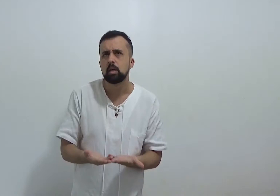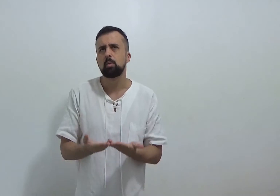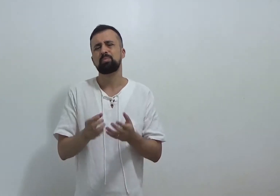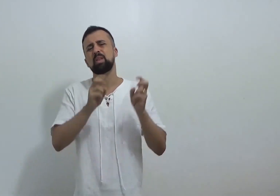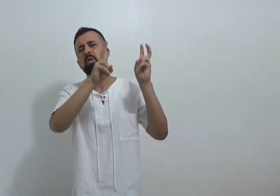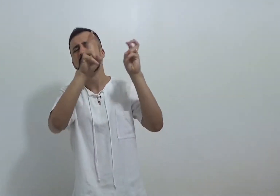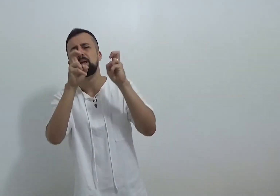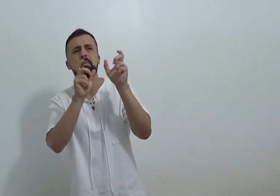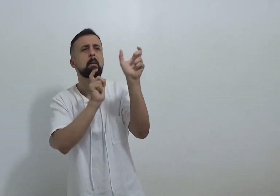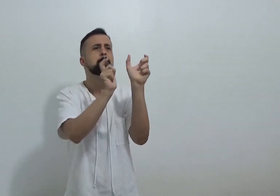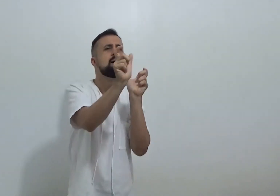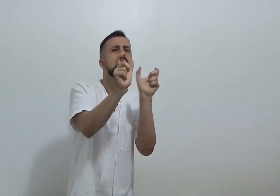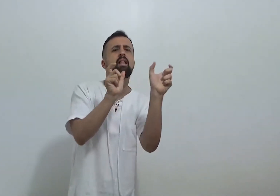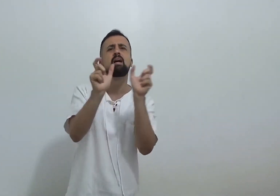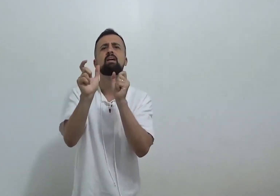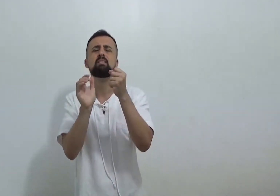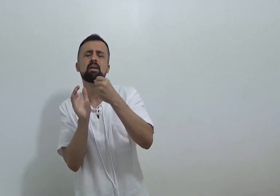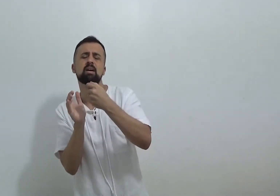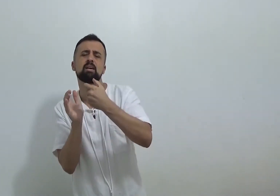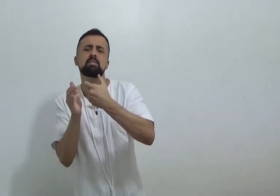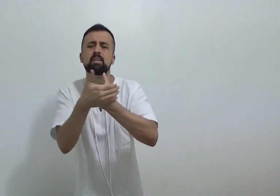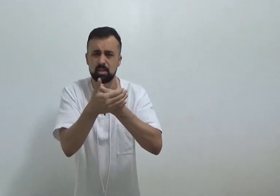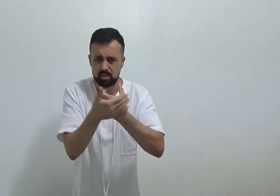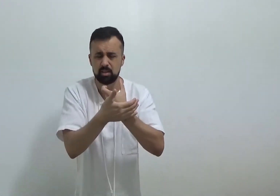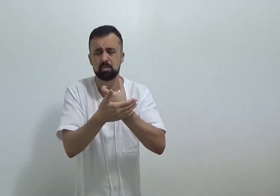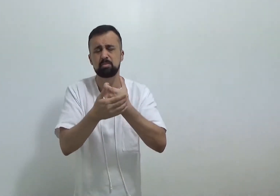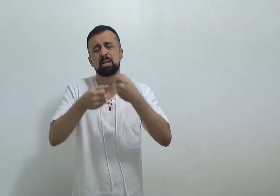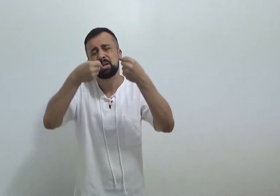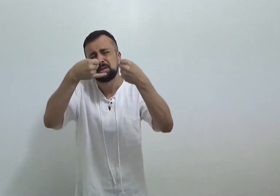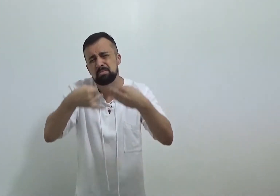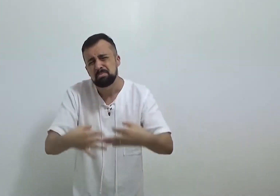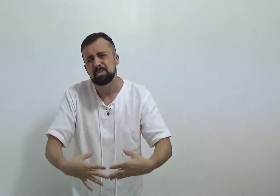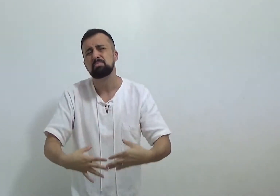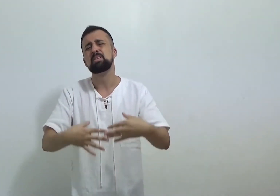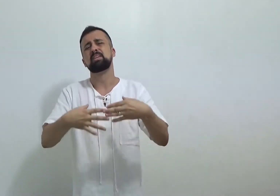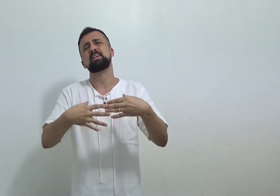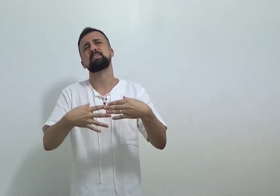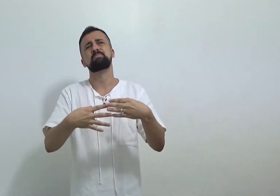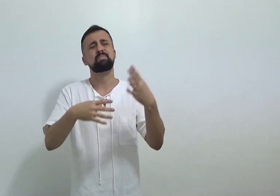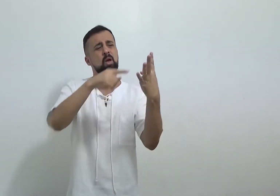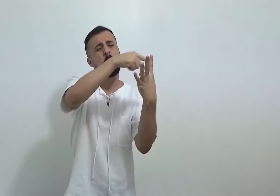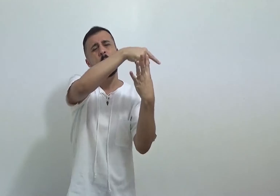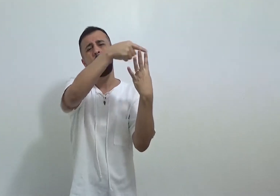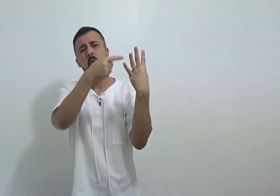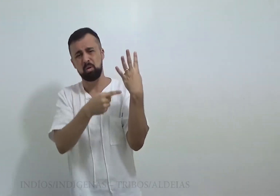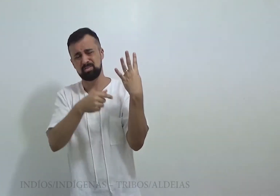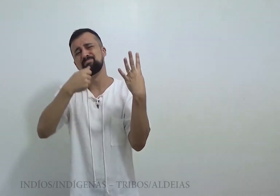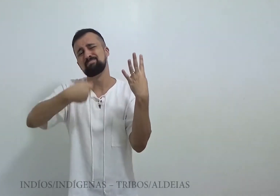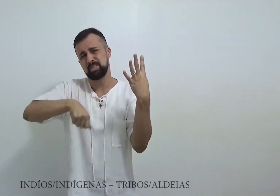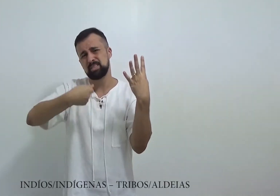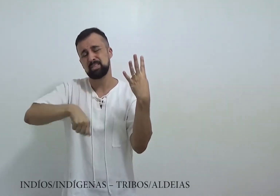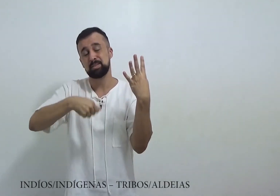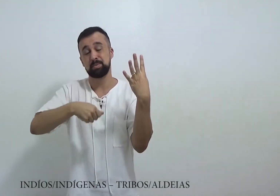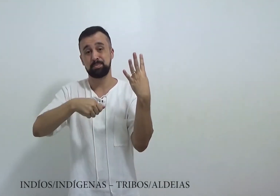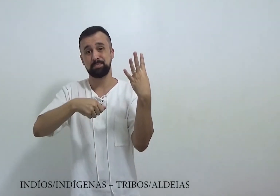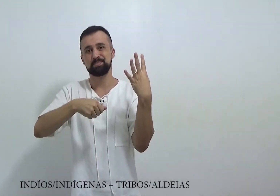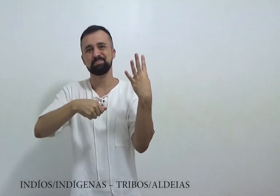Por falar sobre palavras, termos, precisamos explicar 4 palavras.